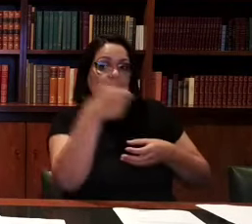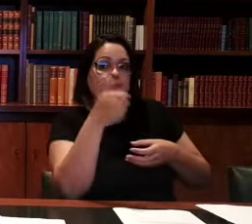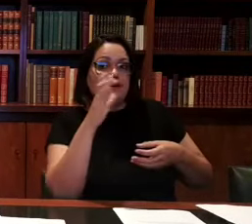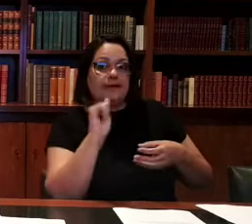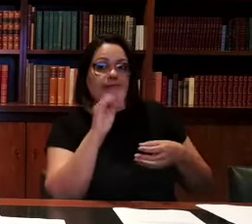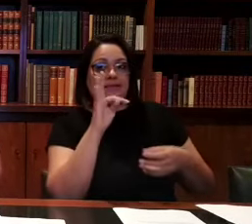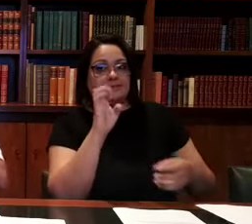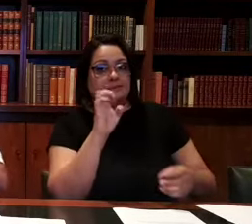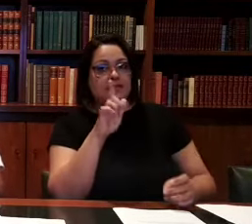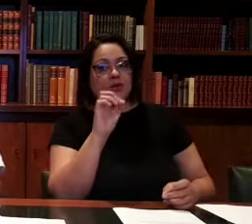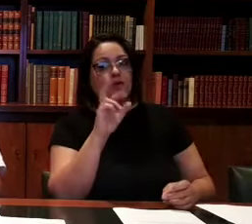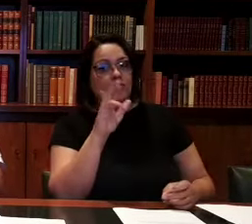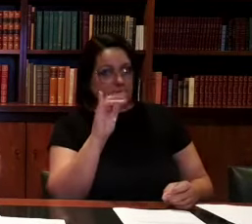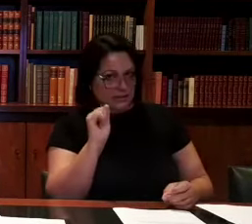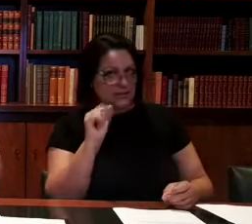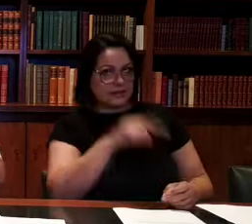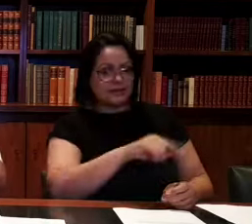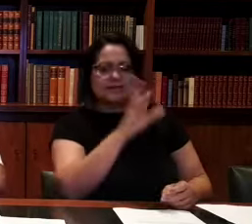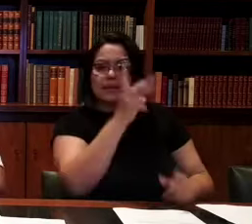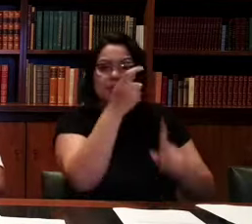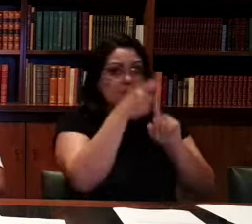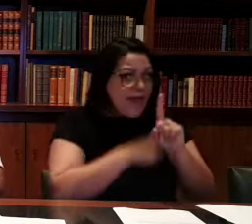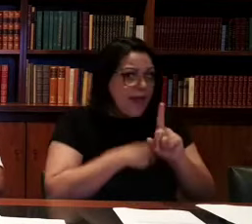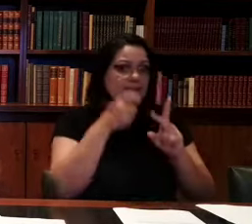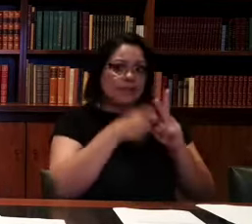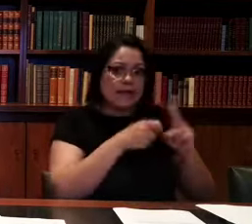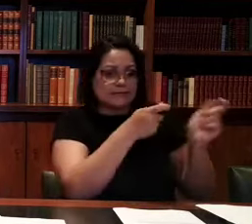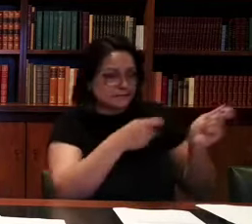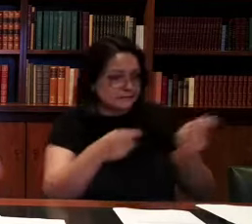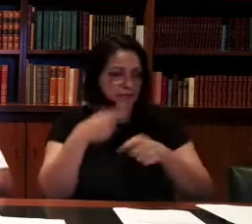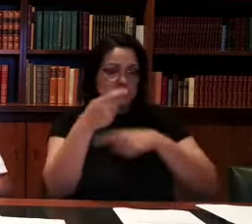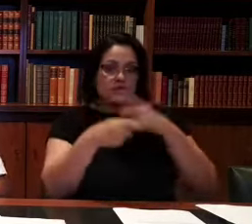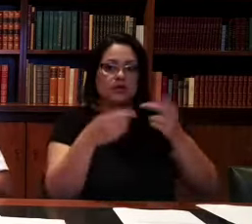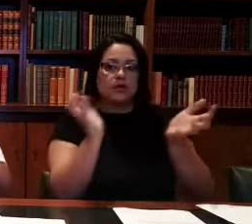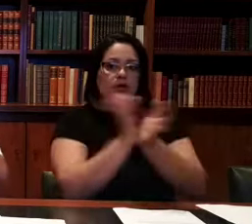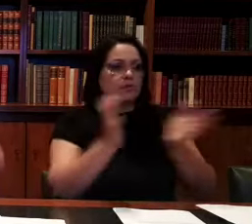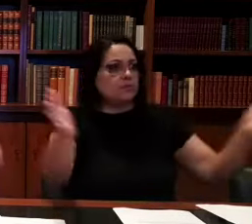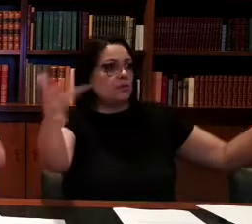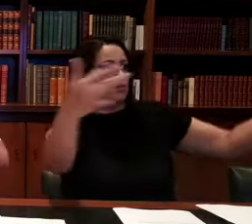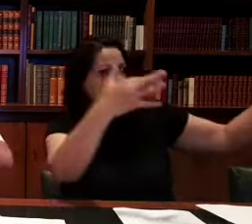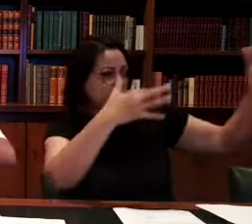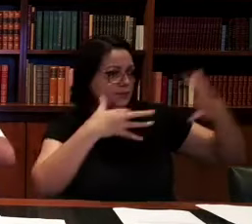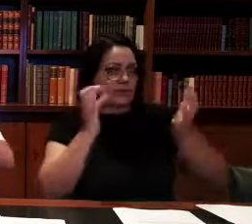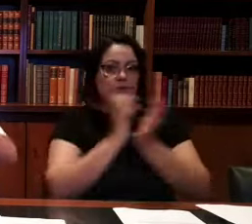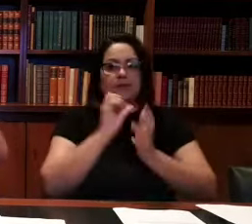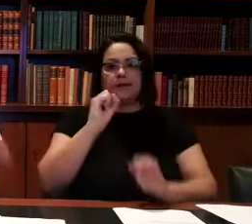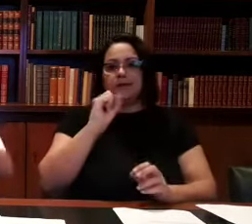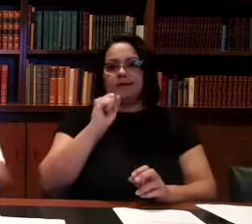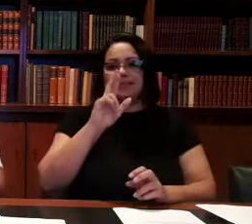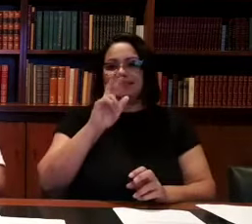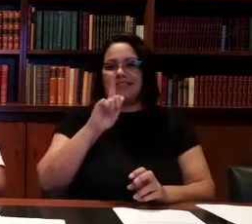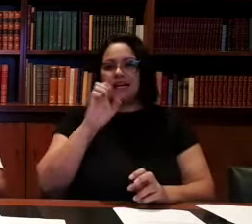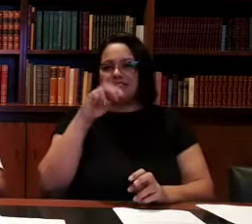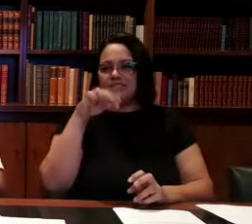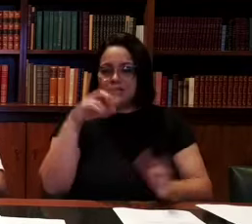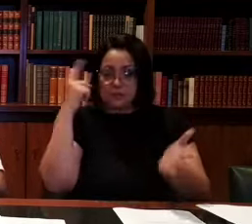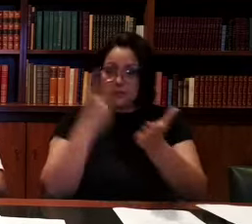quantos dias que vende ele todo mês até entrada ali juntar o cassar jantar ela também a gente fazer um comboio